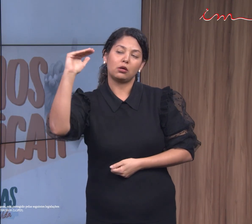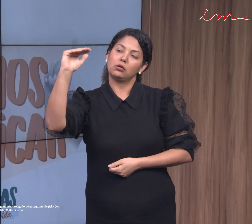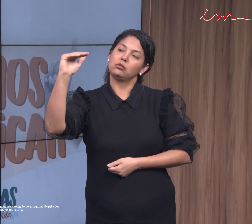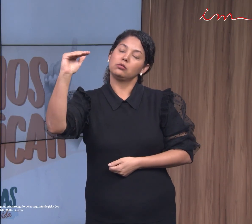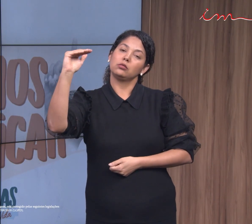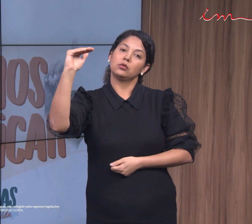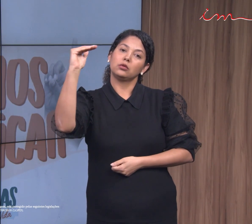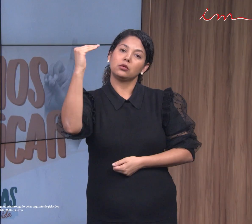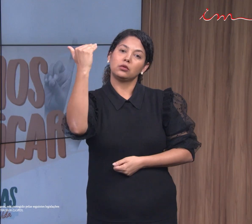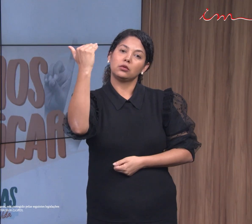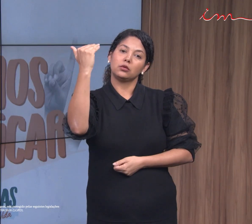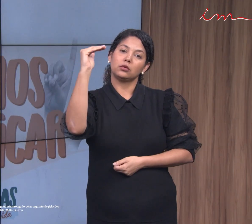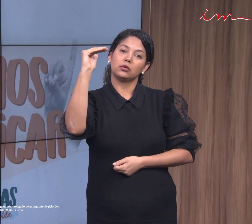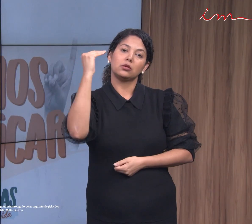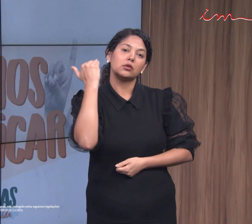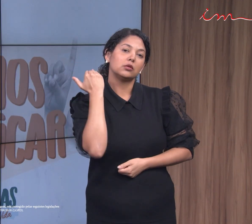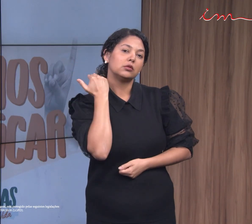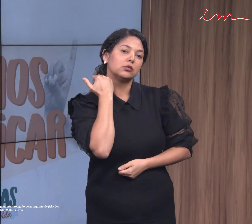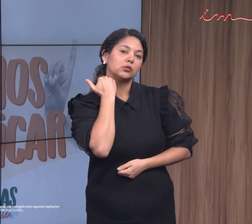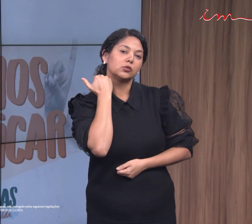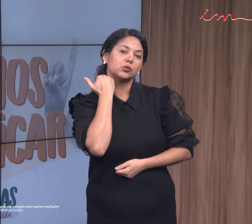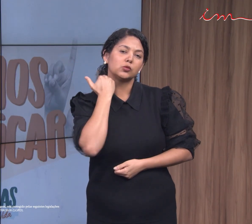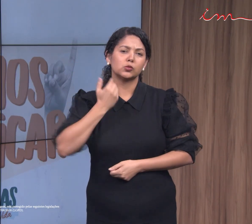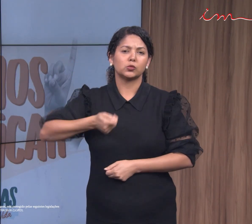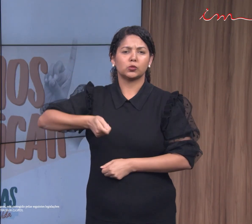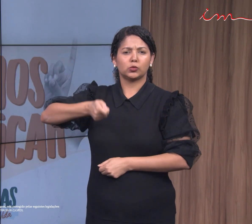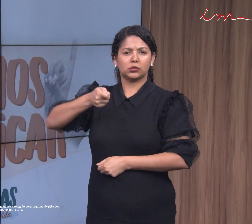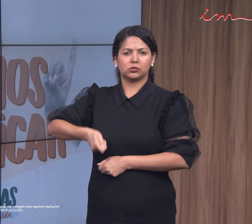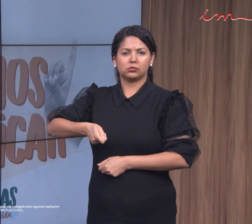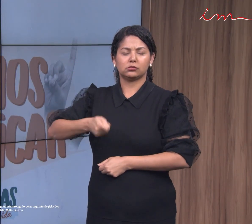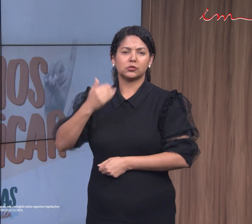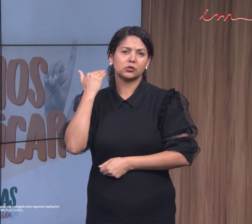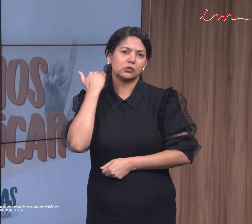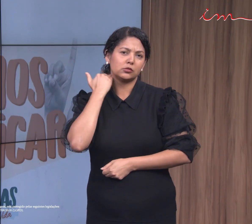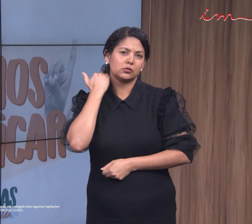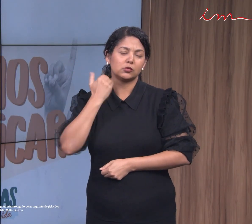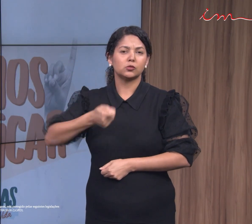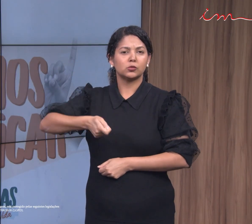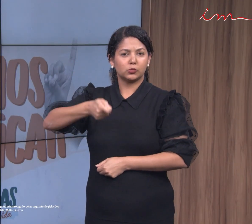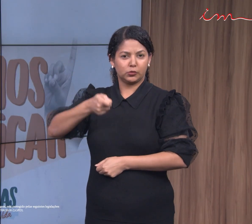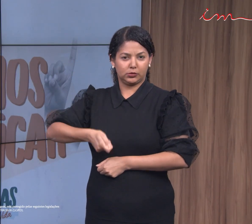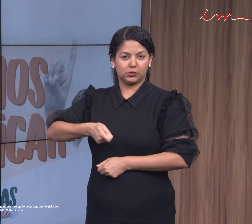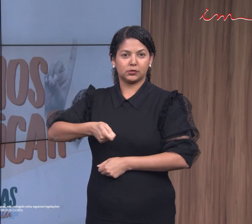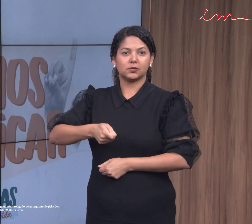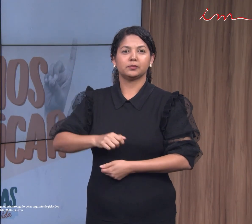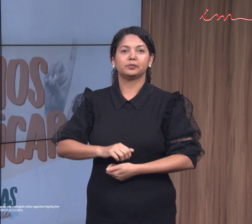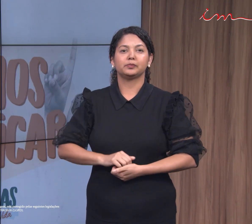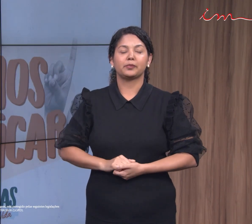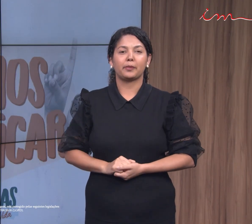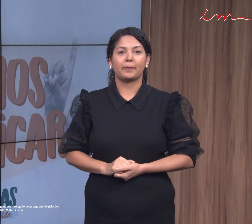Então, a configuração dessa mão e a sentença.